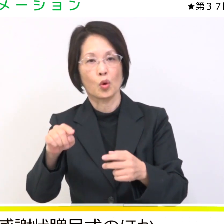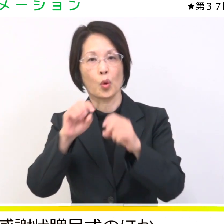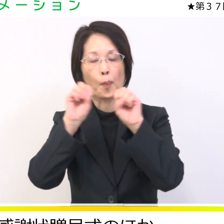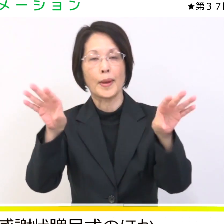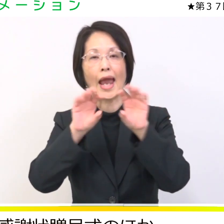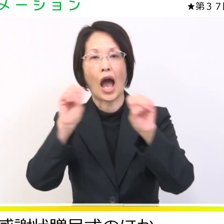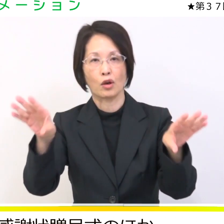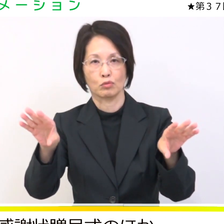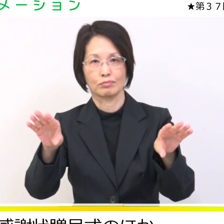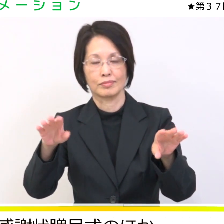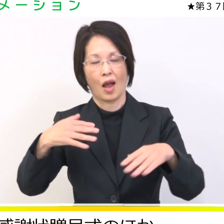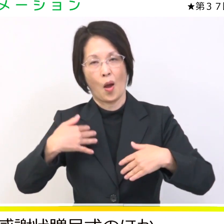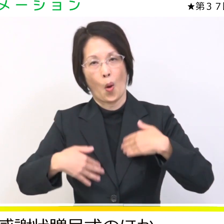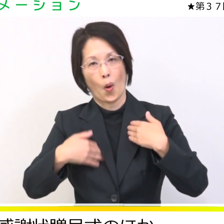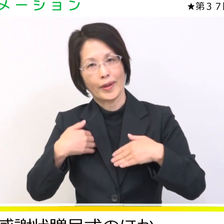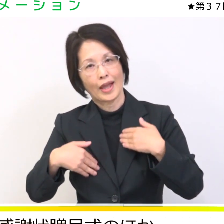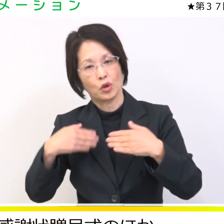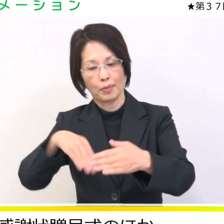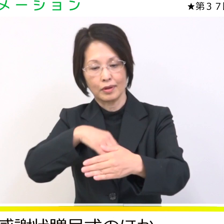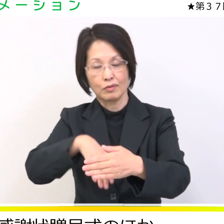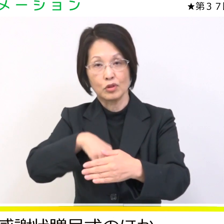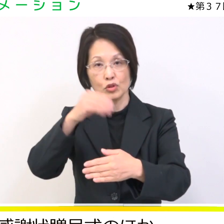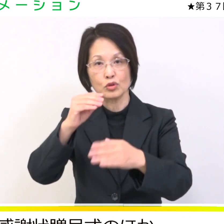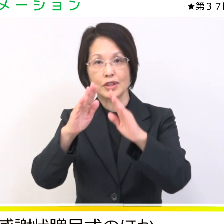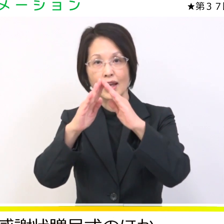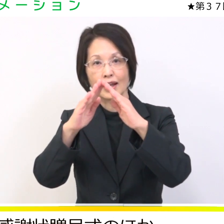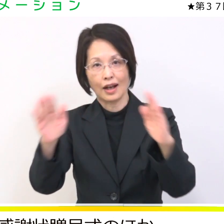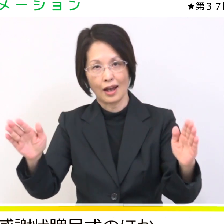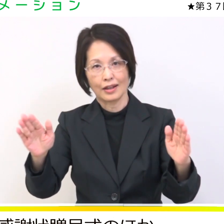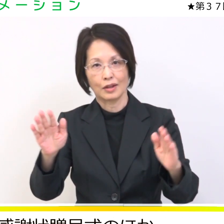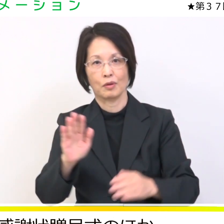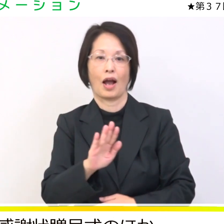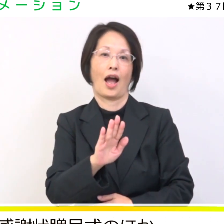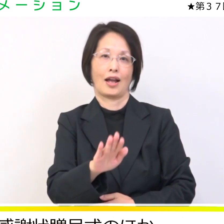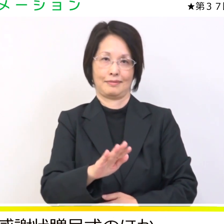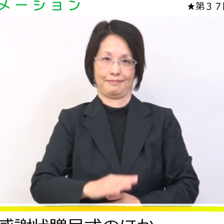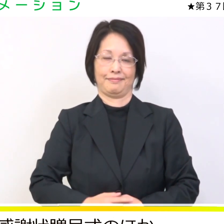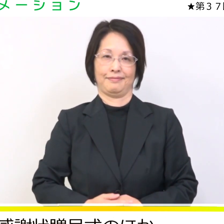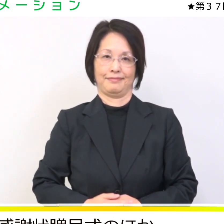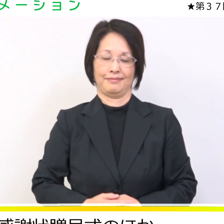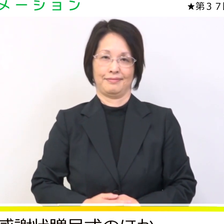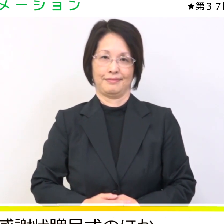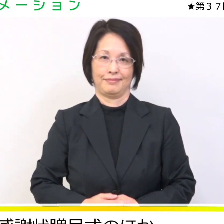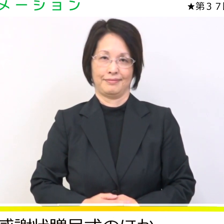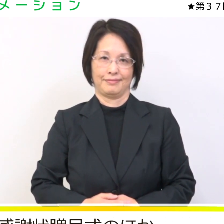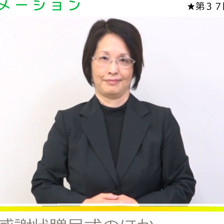prお楽しみ抽選会などが行われます